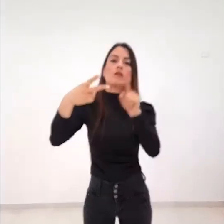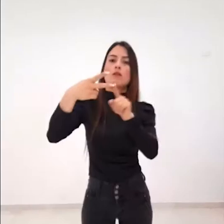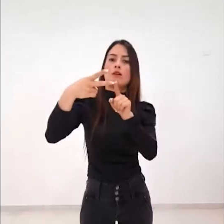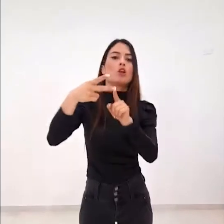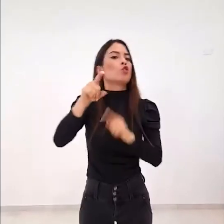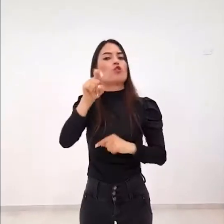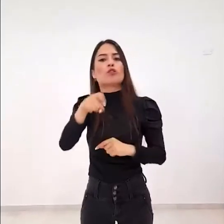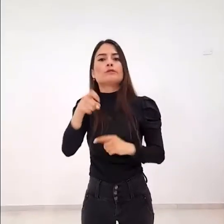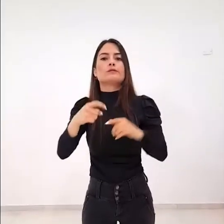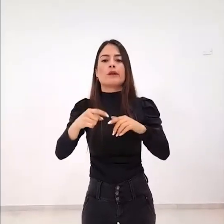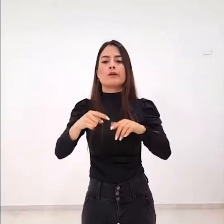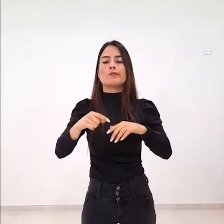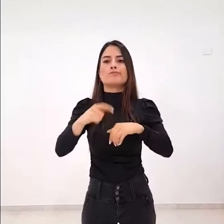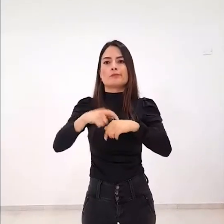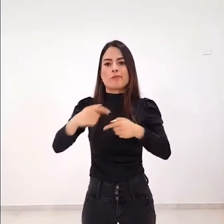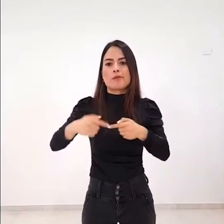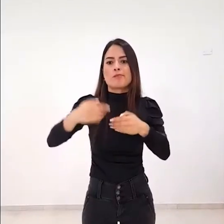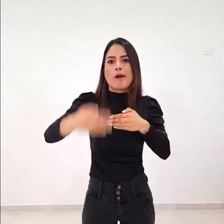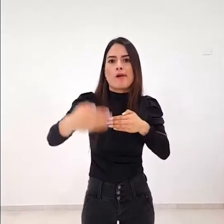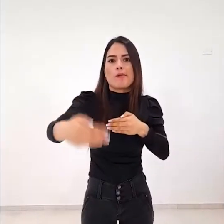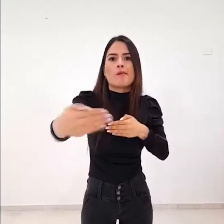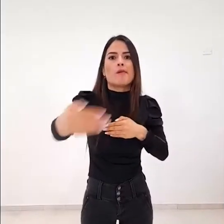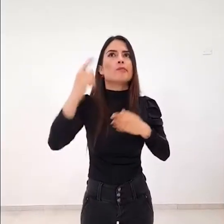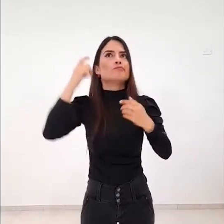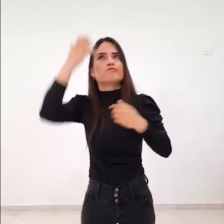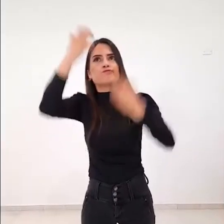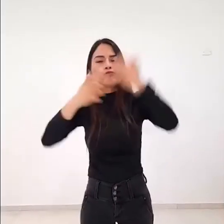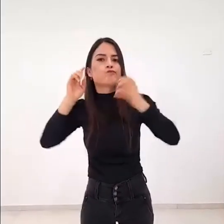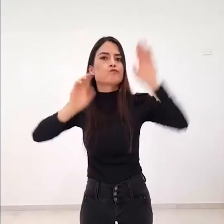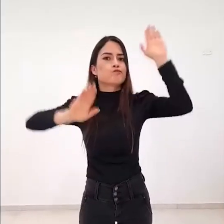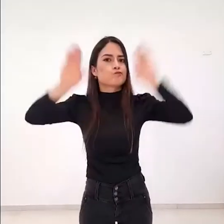l 2